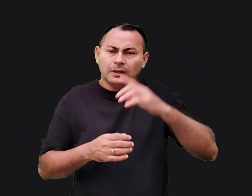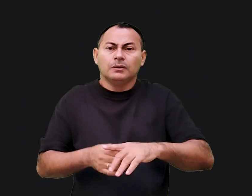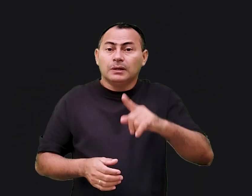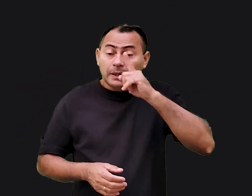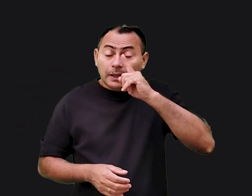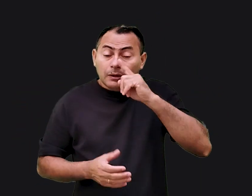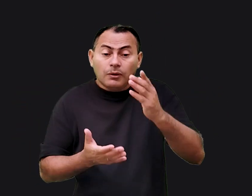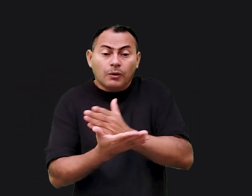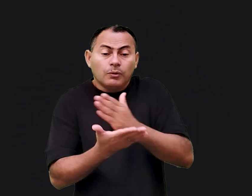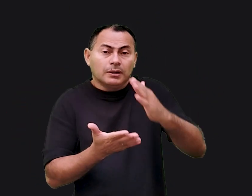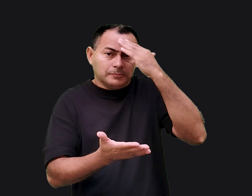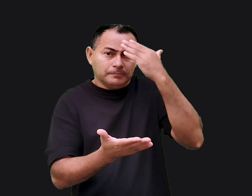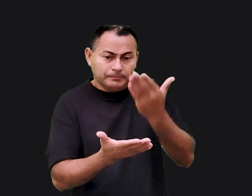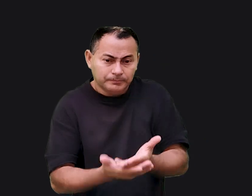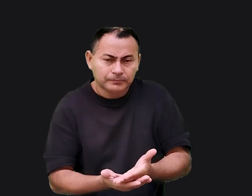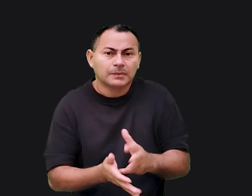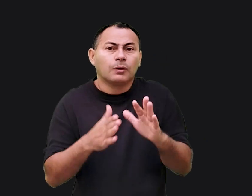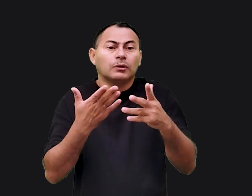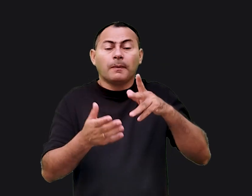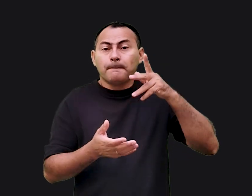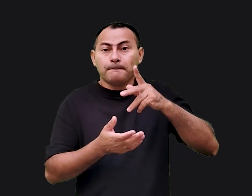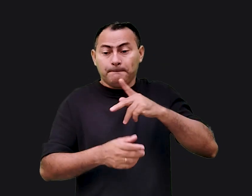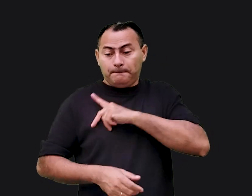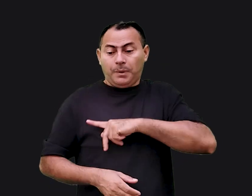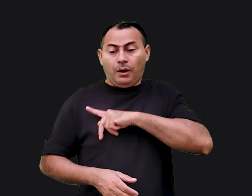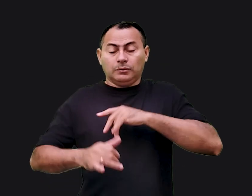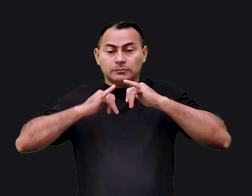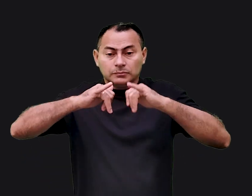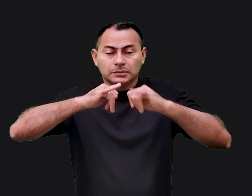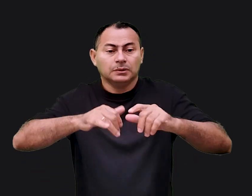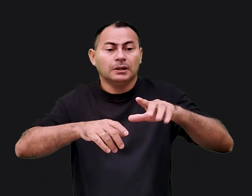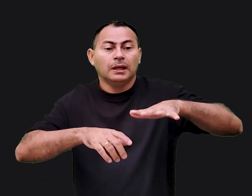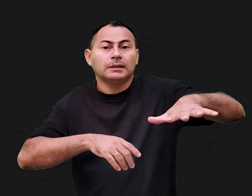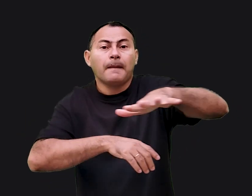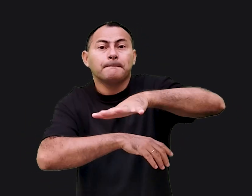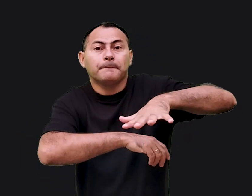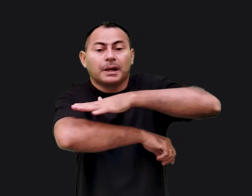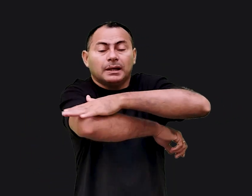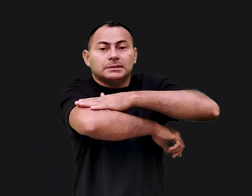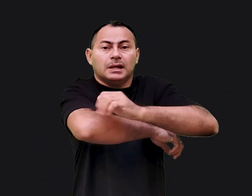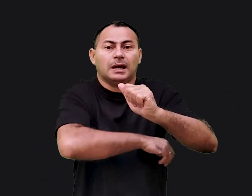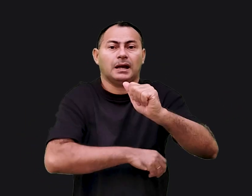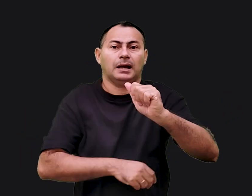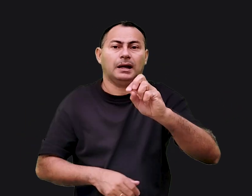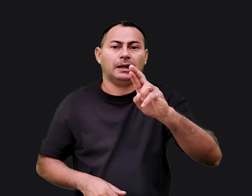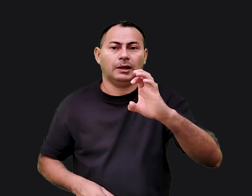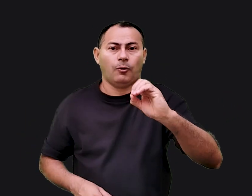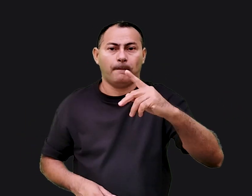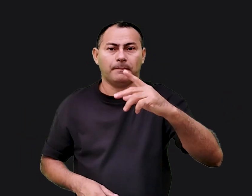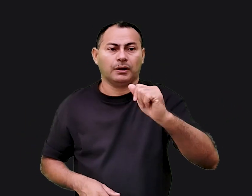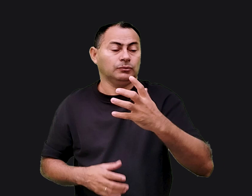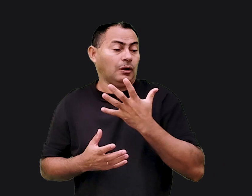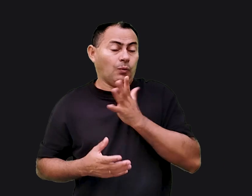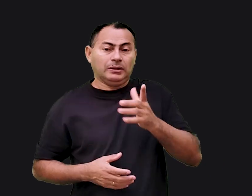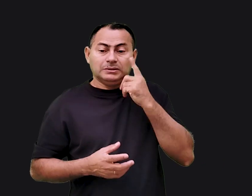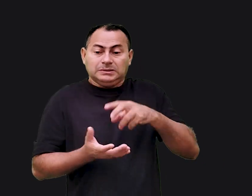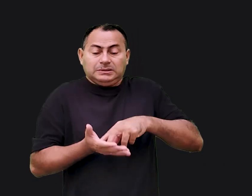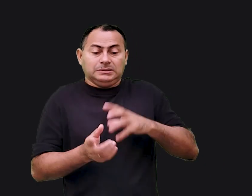gregos e alguns acreditam que quando Paulo pregou no areópago não aguentou a pressão que toda aquela situação